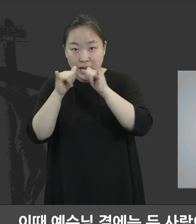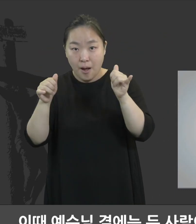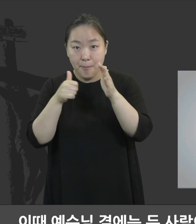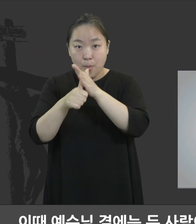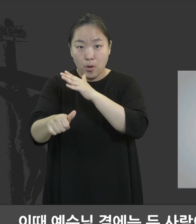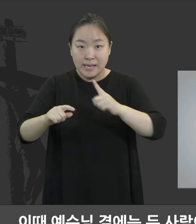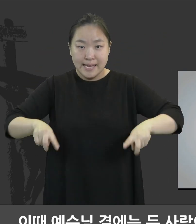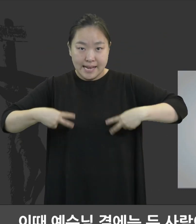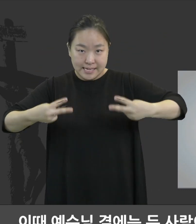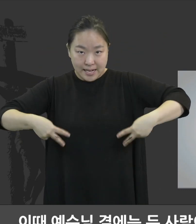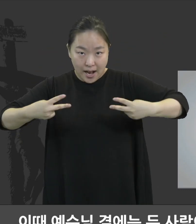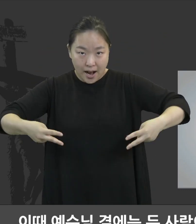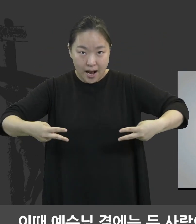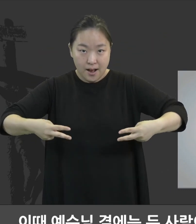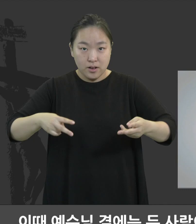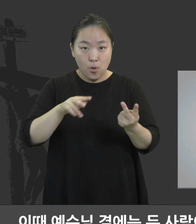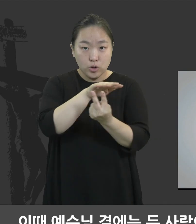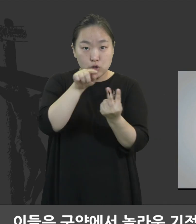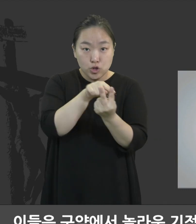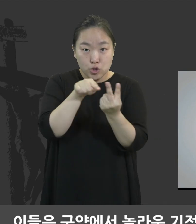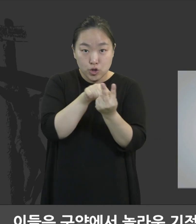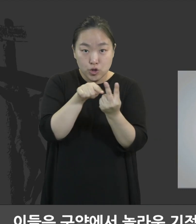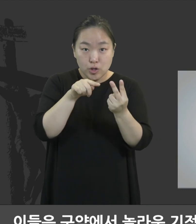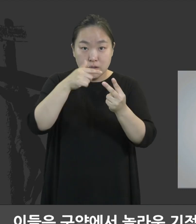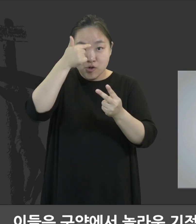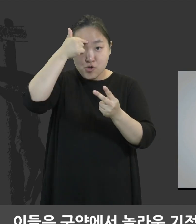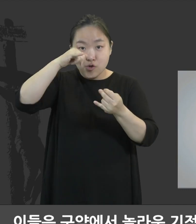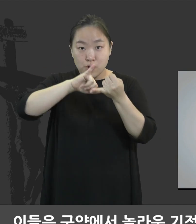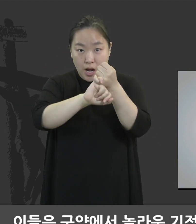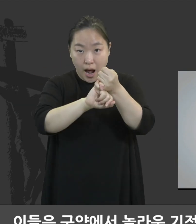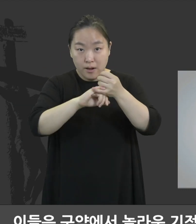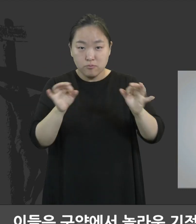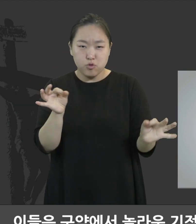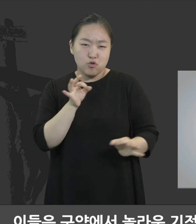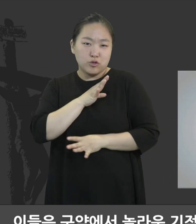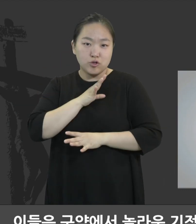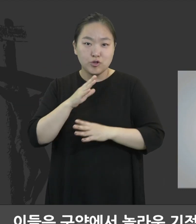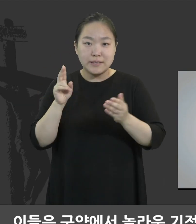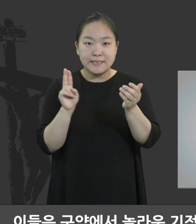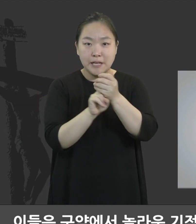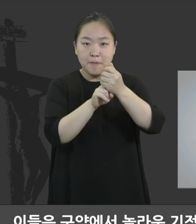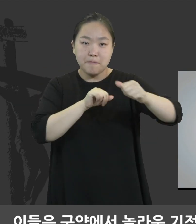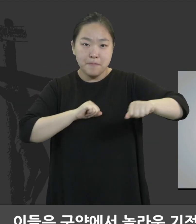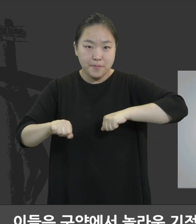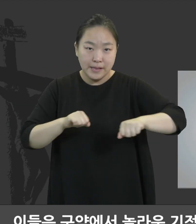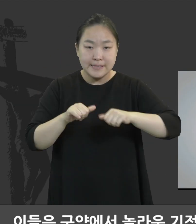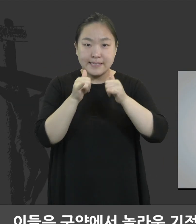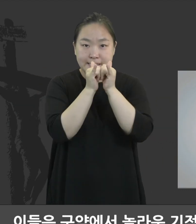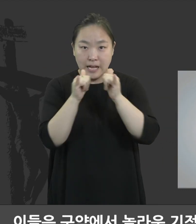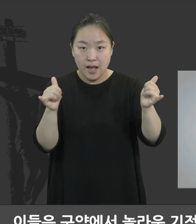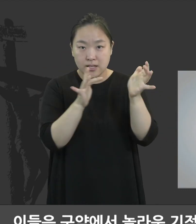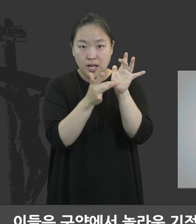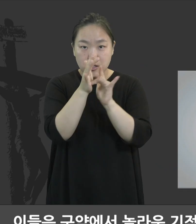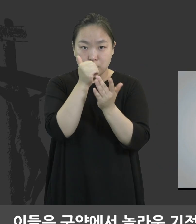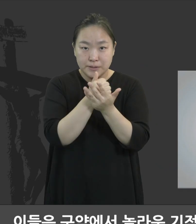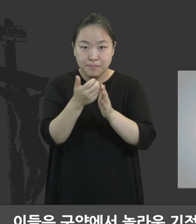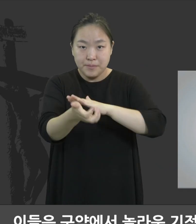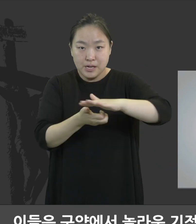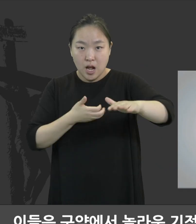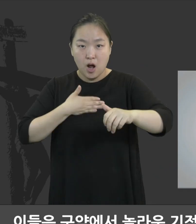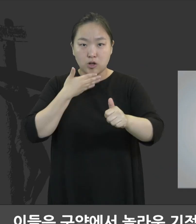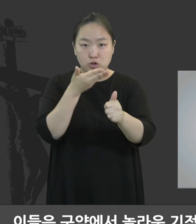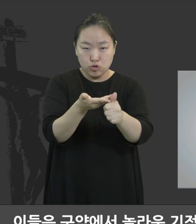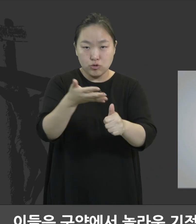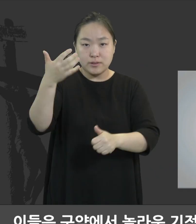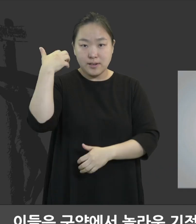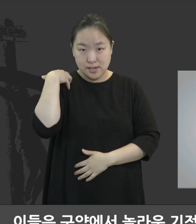선지자를 대표하는 엘리야였습니다. 이들은 구약에서 놀라운 기적을 행했던 인물들로 예수님을